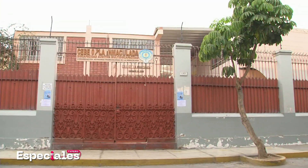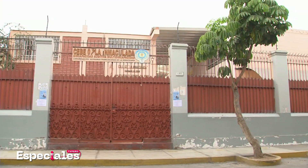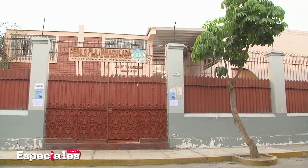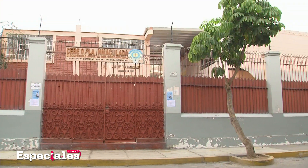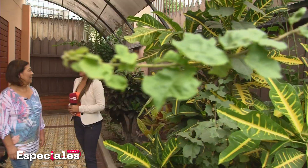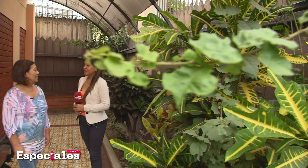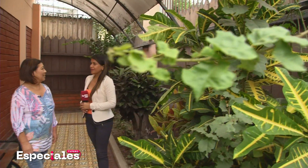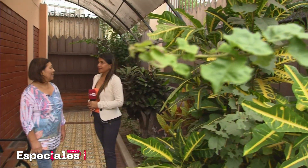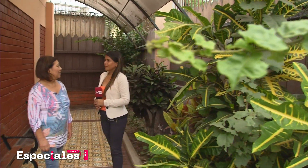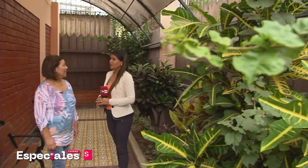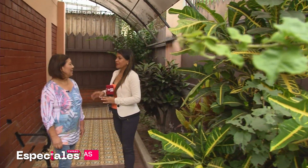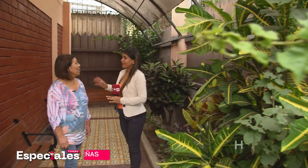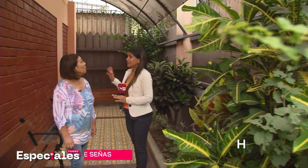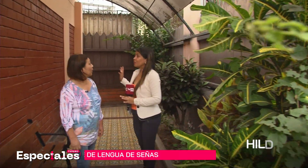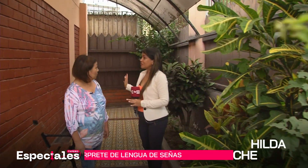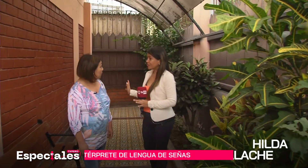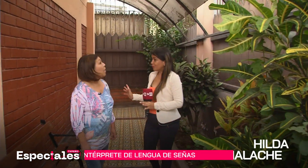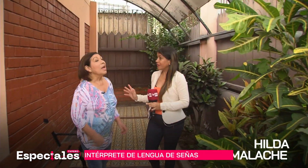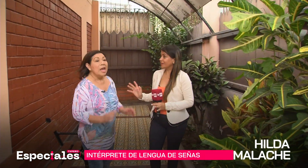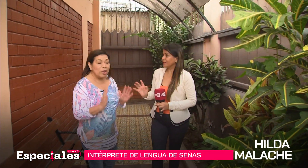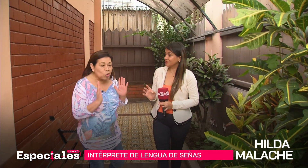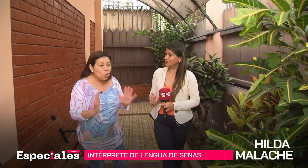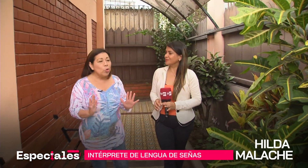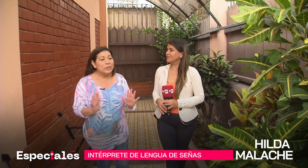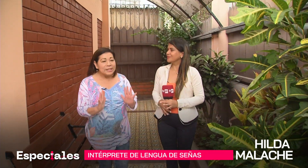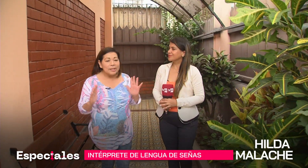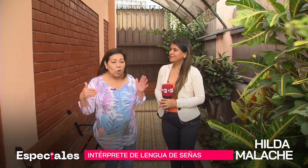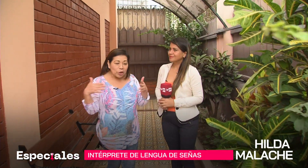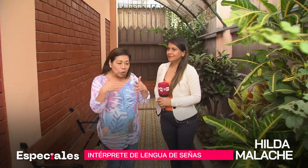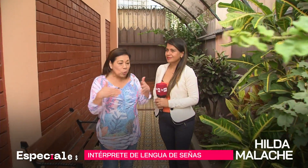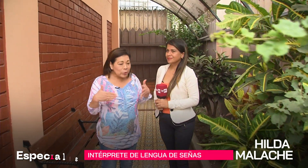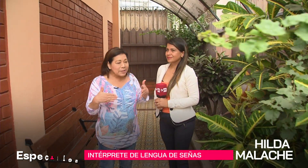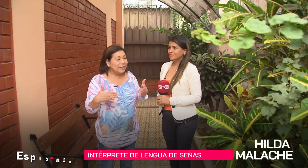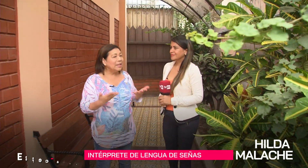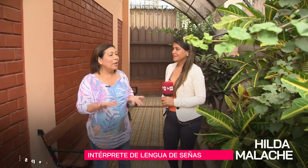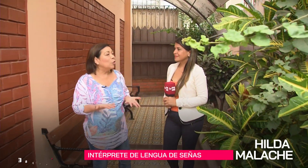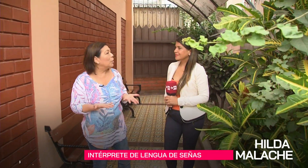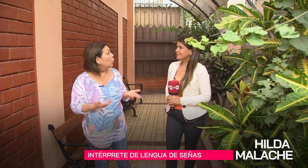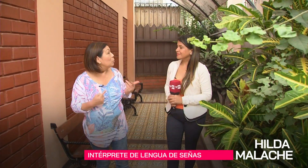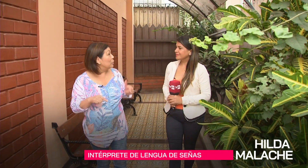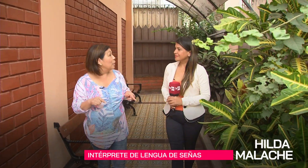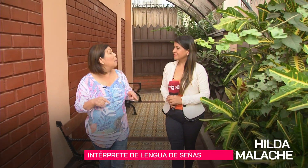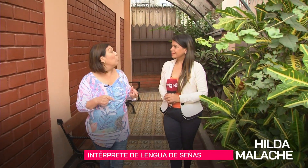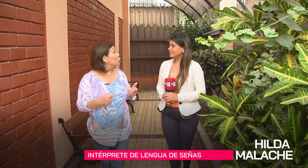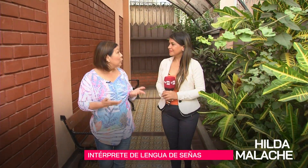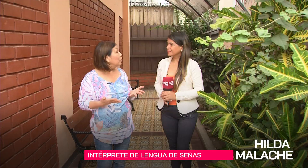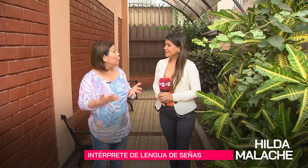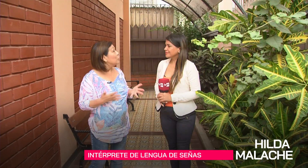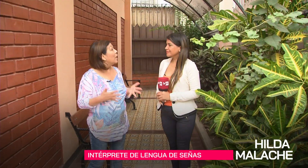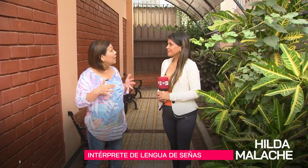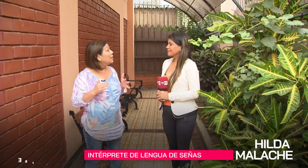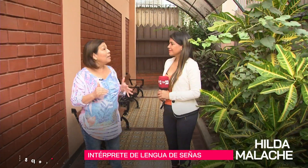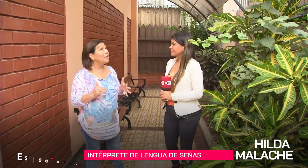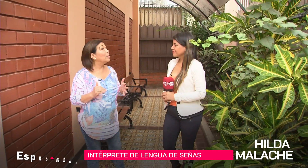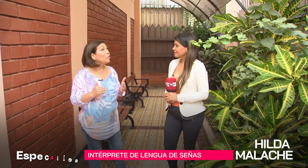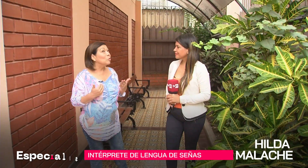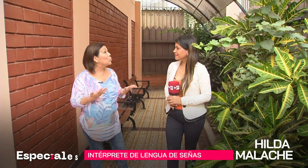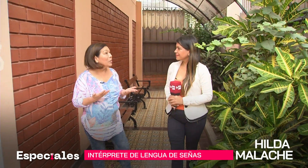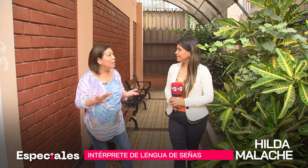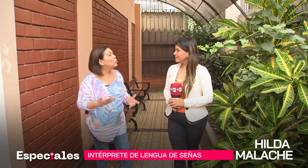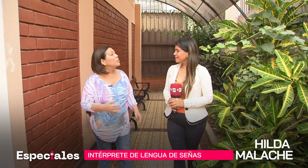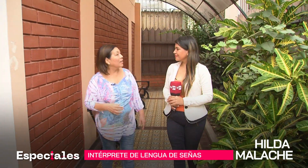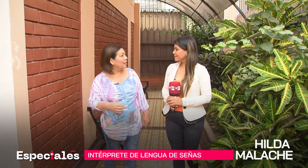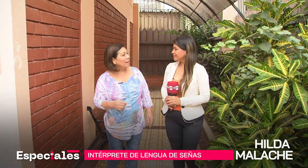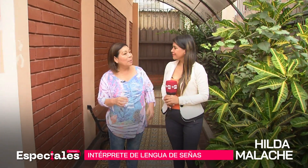auditiva. ¿Todo este es el colegio? Todo este es el colegio. Tuve una esquina donde, ¿cómo se llaman? Los chicos aquí en